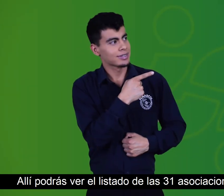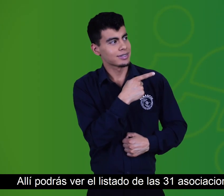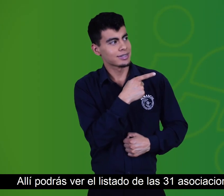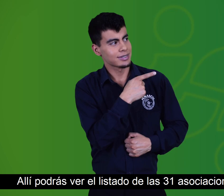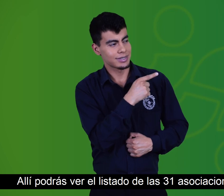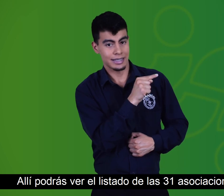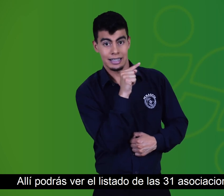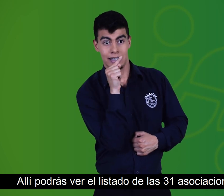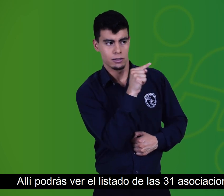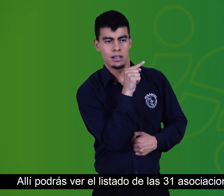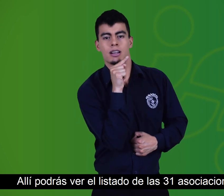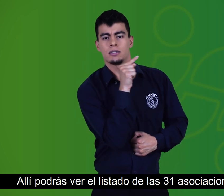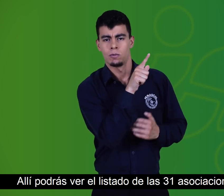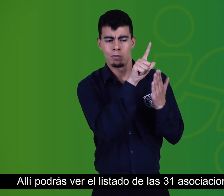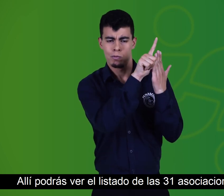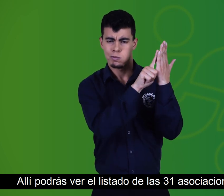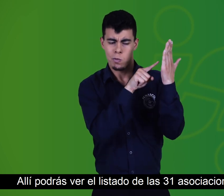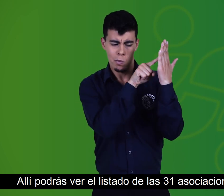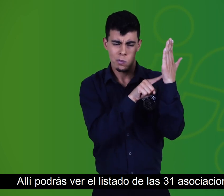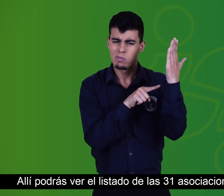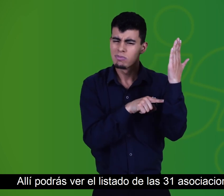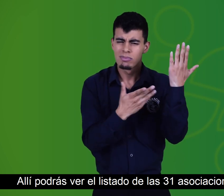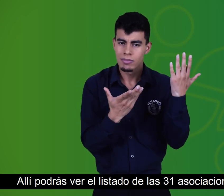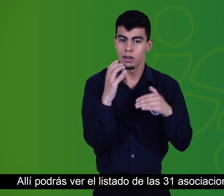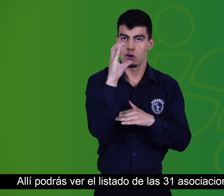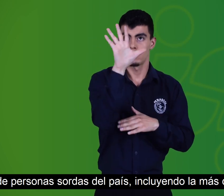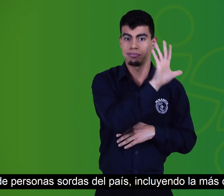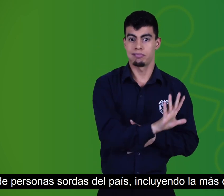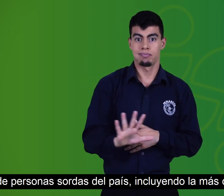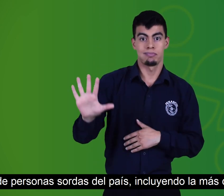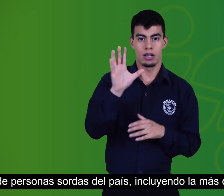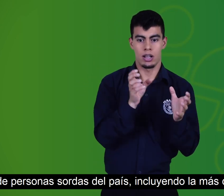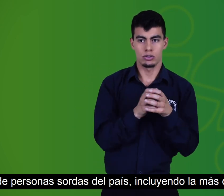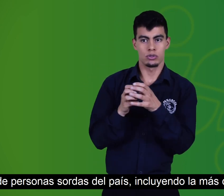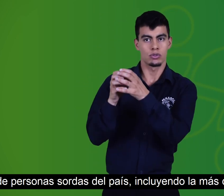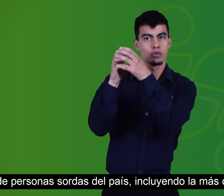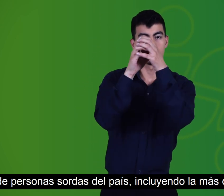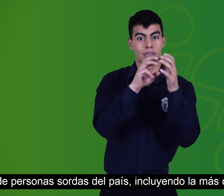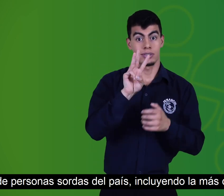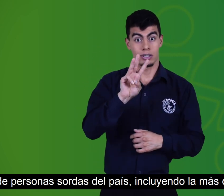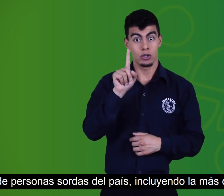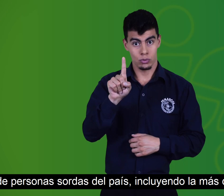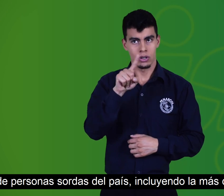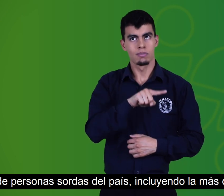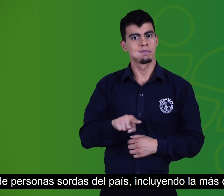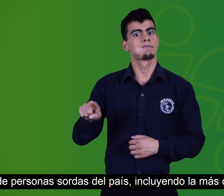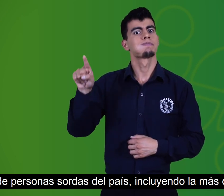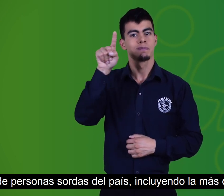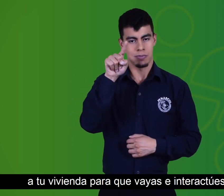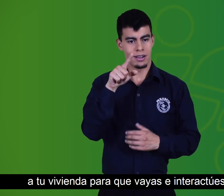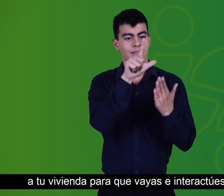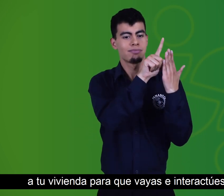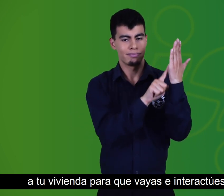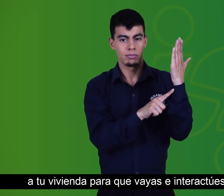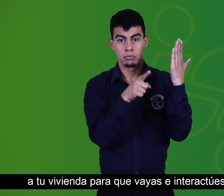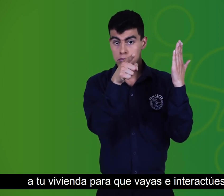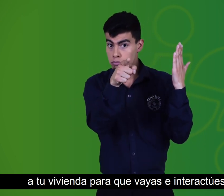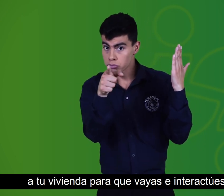Allí podrás ver el listado de las 31 asociaciones de personas sordas del país, incluyendo la más cercana a tu vivienda, para que